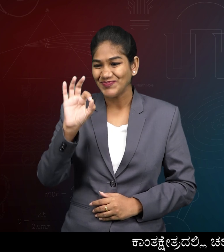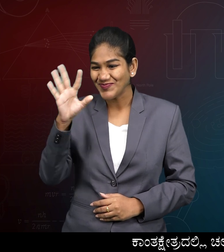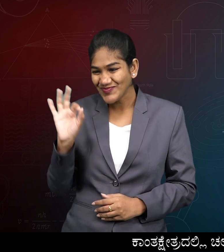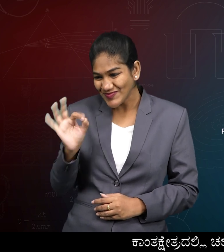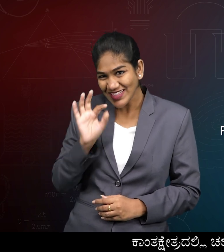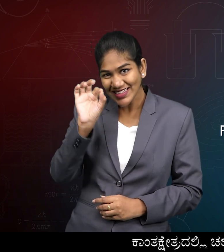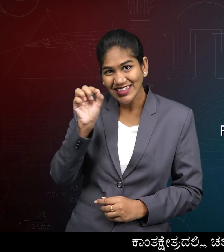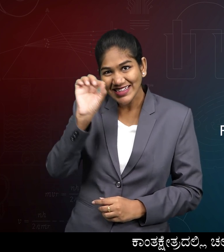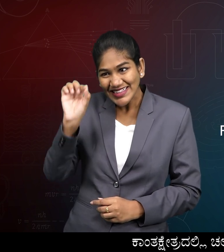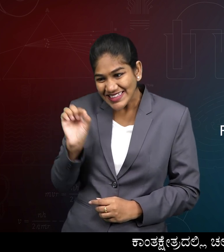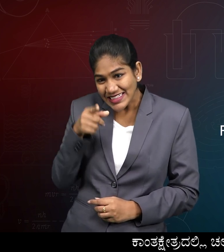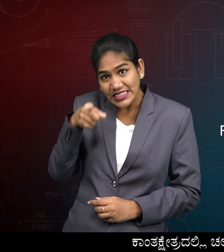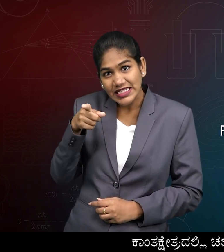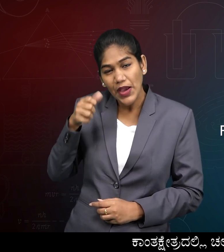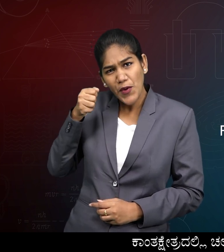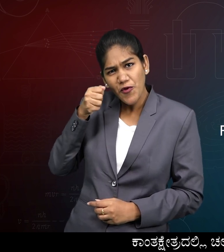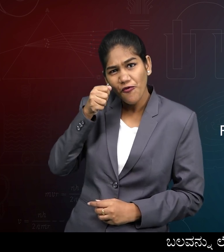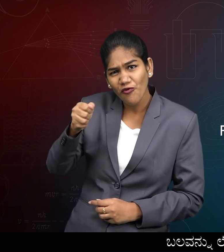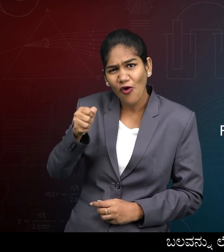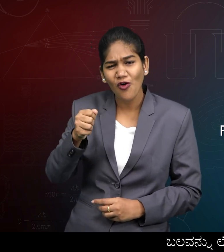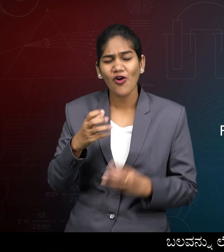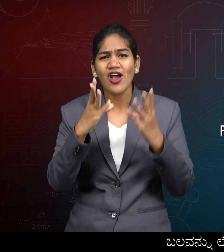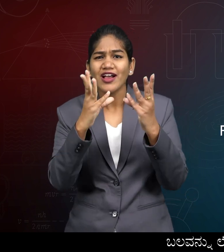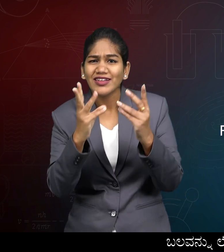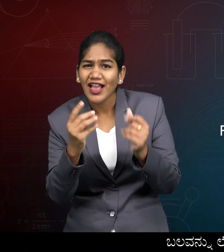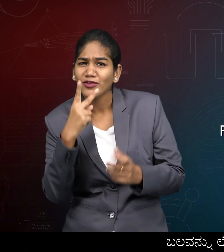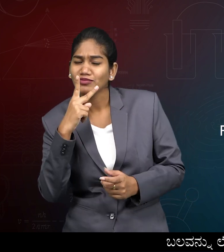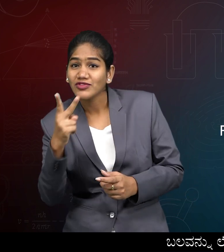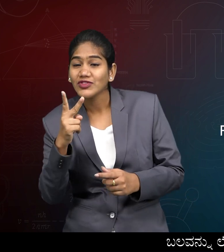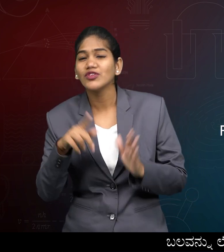ಕಾಂತಕ್ಷೇತ್ರದಲ್ಲಿ ಚಲಿಸುವ ಚಾರ್ಜ್ನಿಂದ ಅನುಭವಿಸುವ ಬಲವನ್ನು ಲೆಕ್ಕಾಚಾರ ಮಾಡಲು ನಾವು